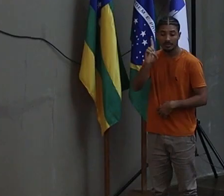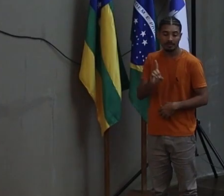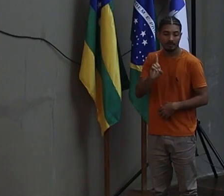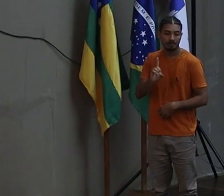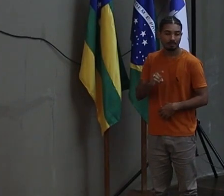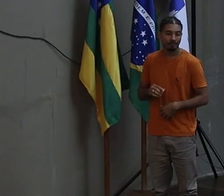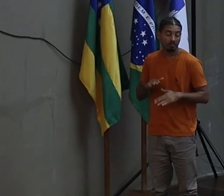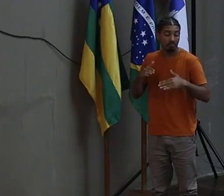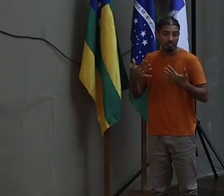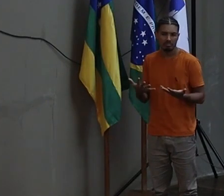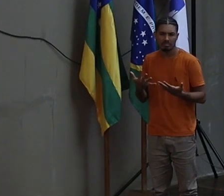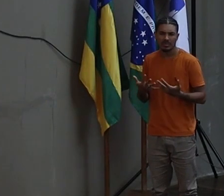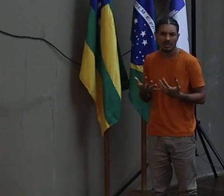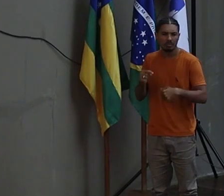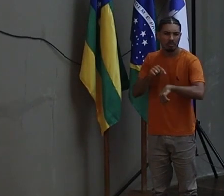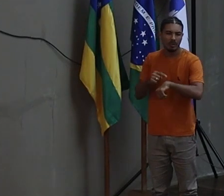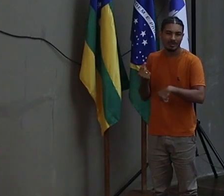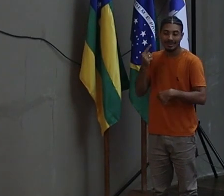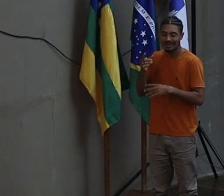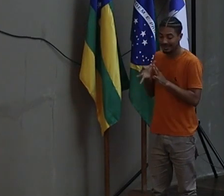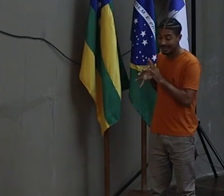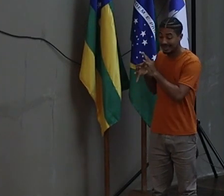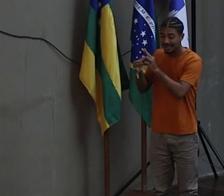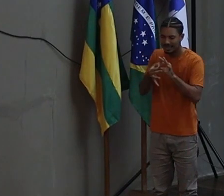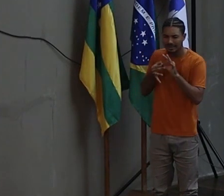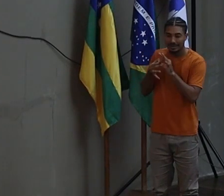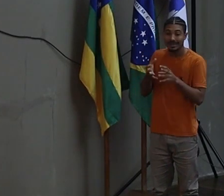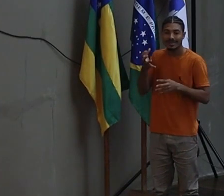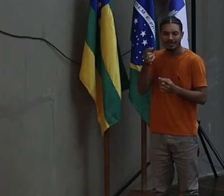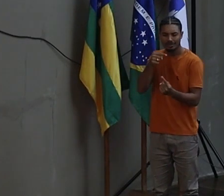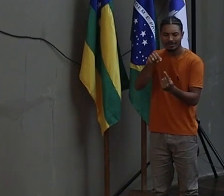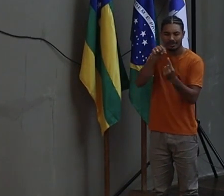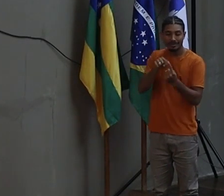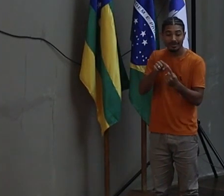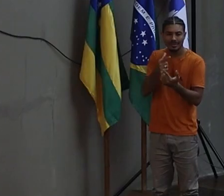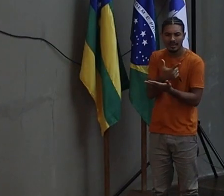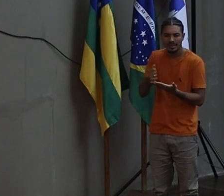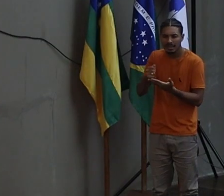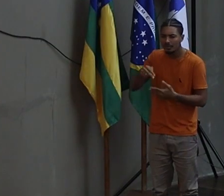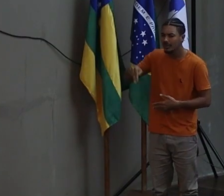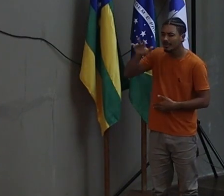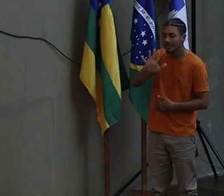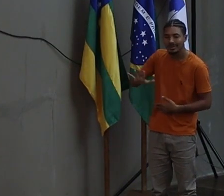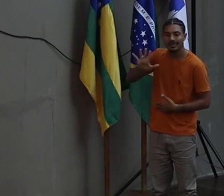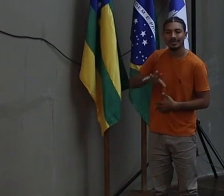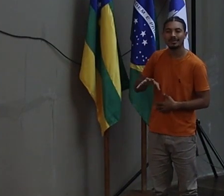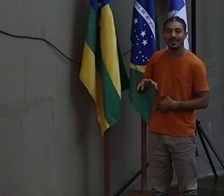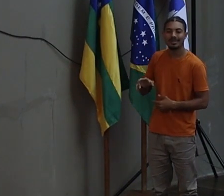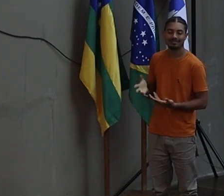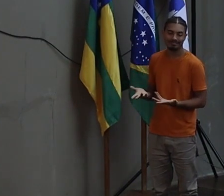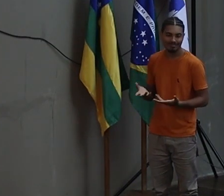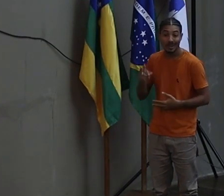não é? Então, naquele momento, nós nos unimos pensando em trazer a LAB também para o Nordeste, porque nunca